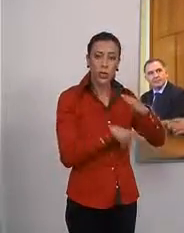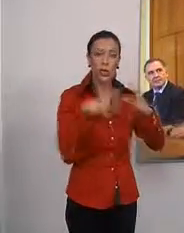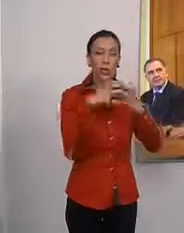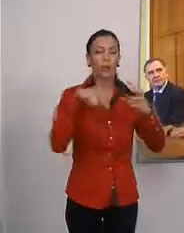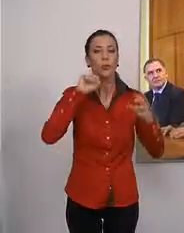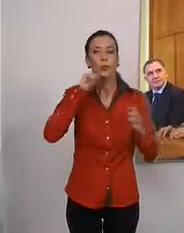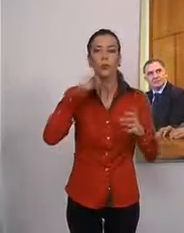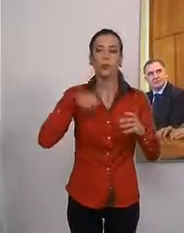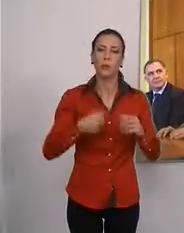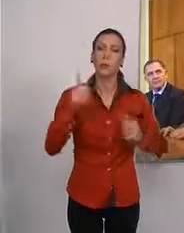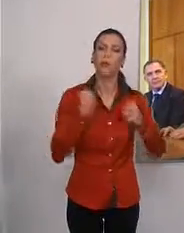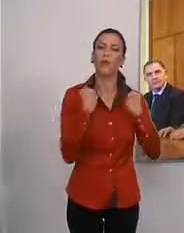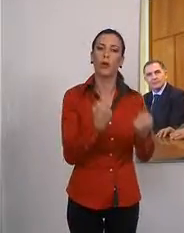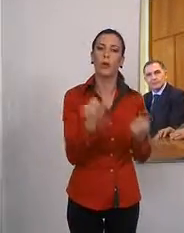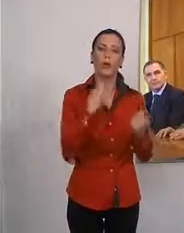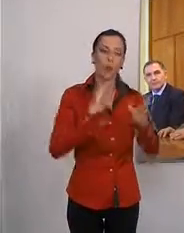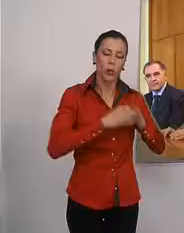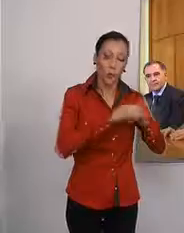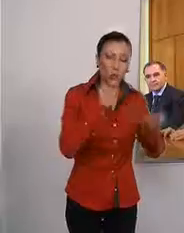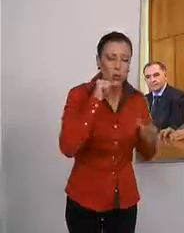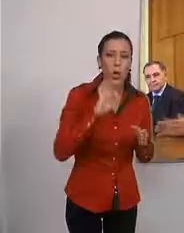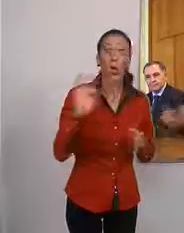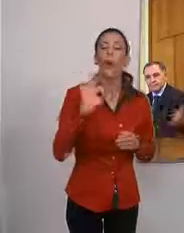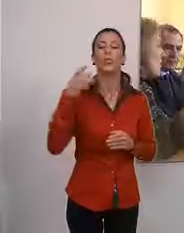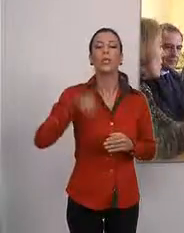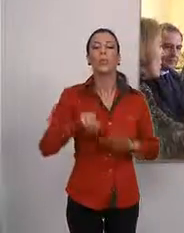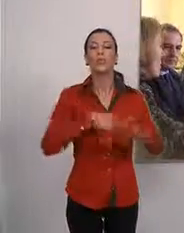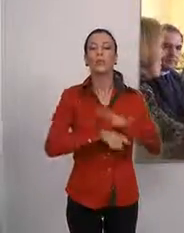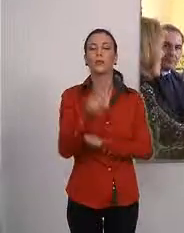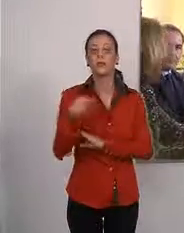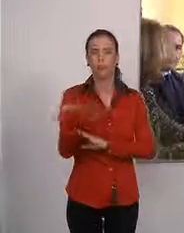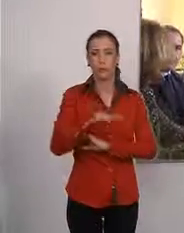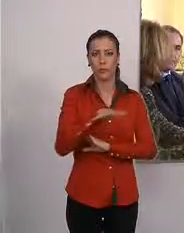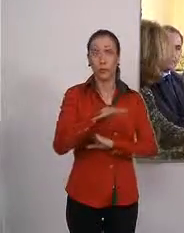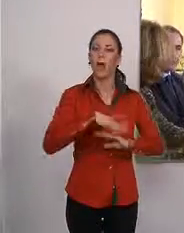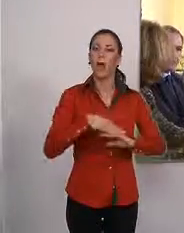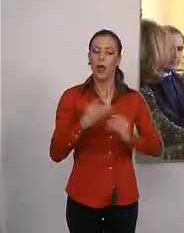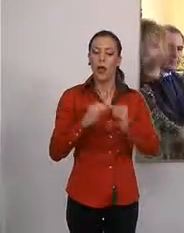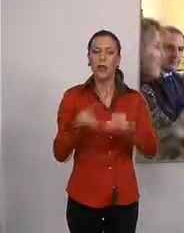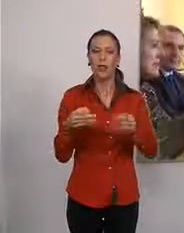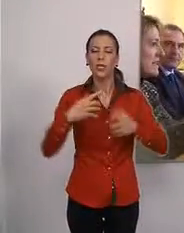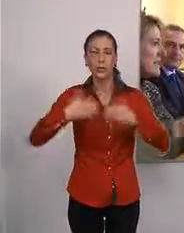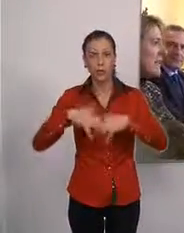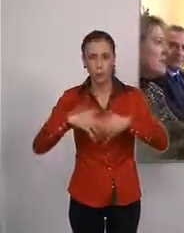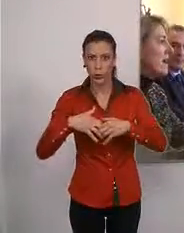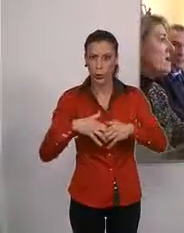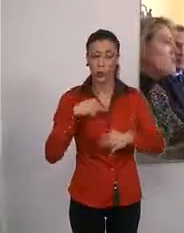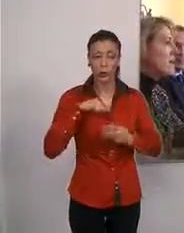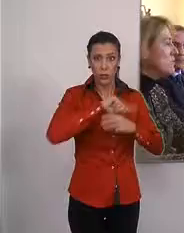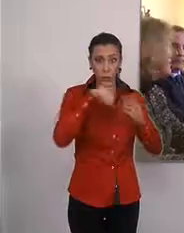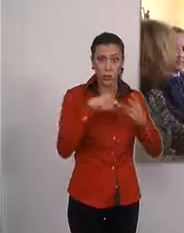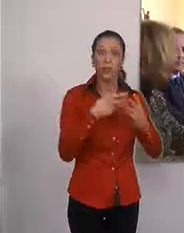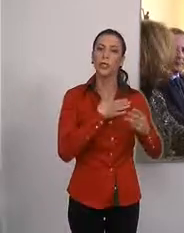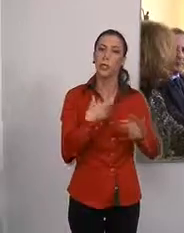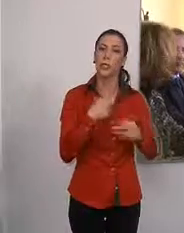Granada-Motril, la potenciación del puerto motrileño o el desarrollo de las zonas para instalación de industrial estará sobre la